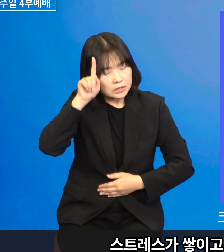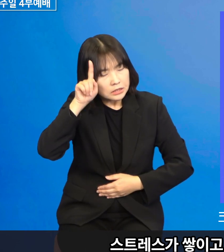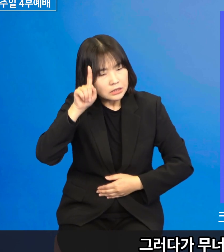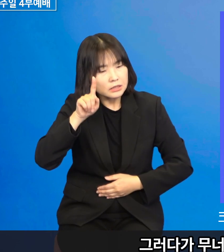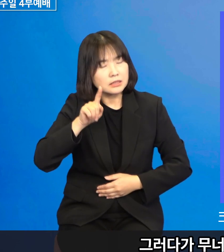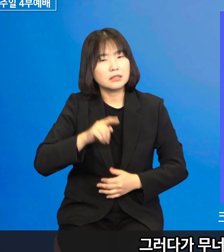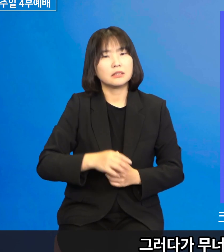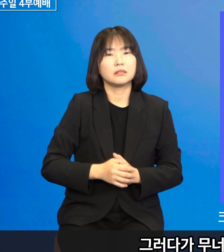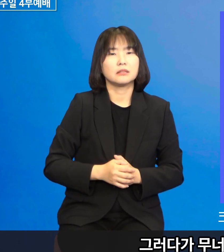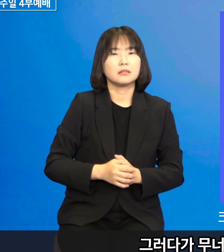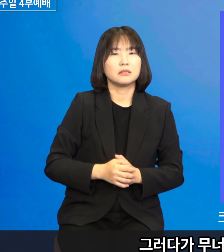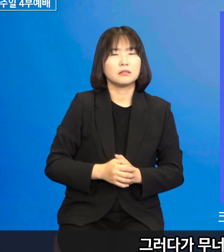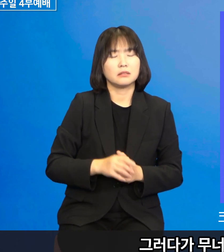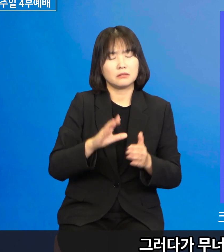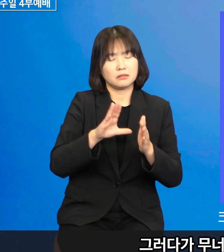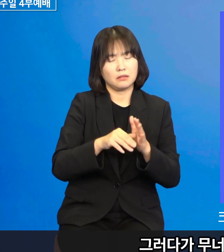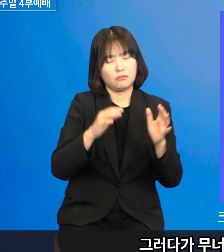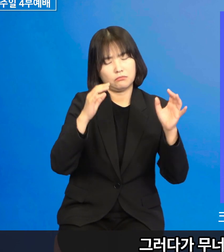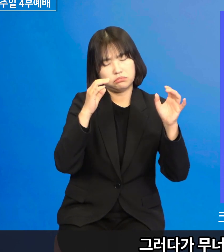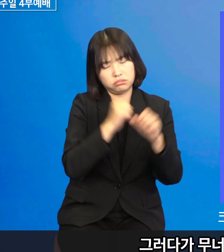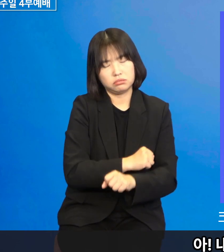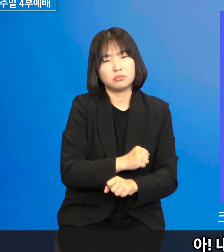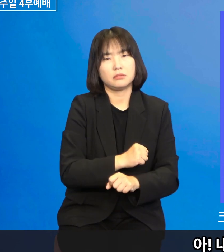내고 그러다가 무너져 내리는 것이죠.